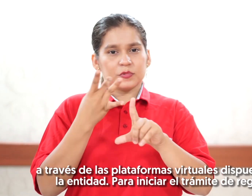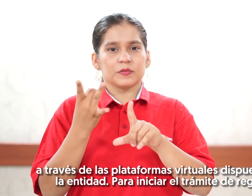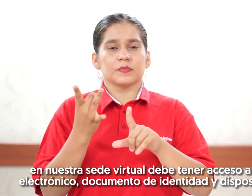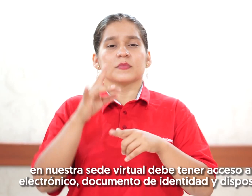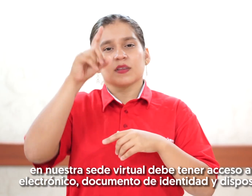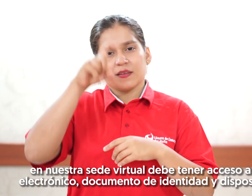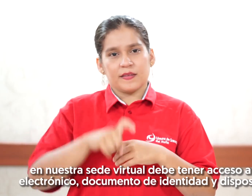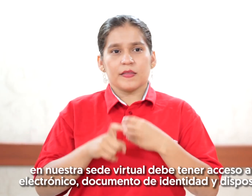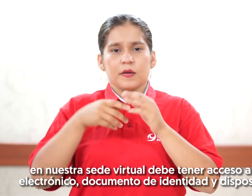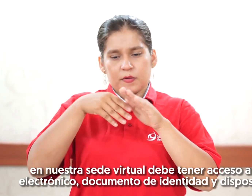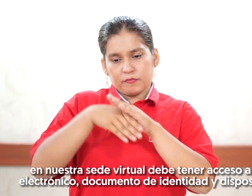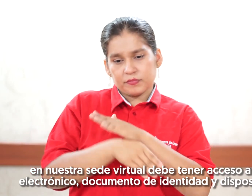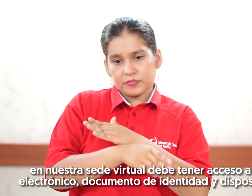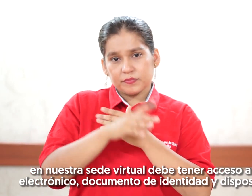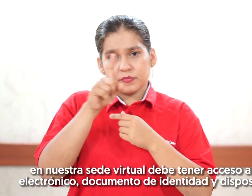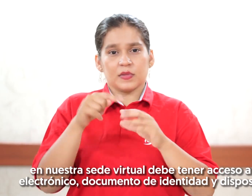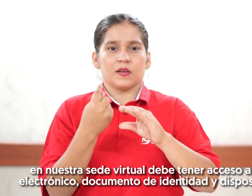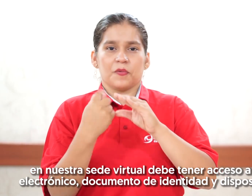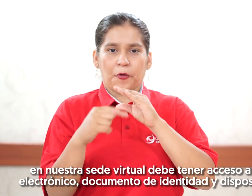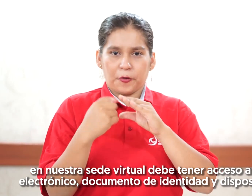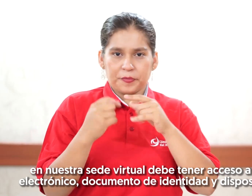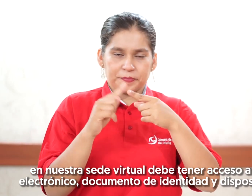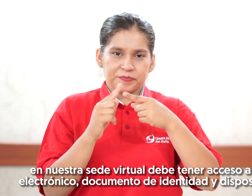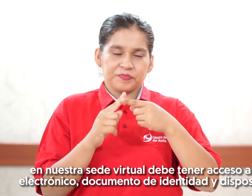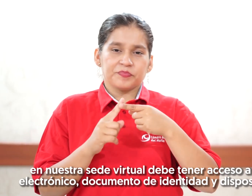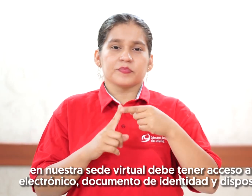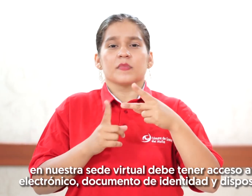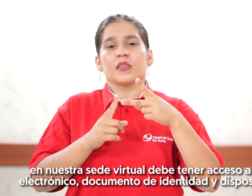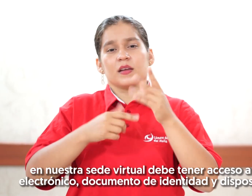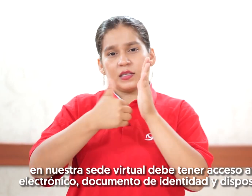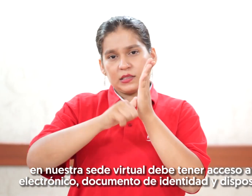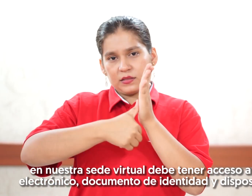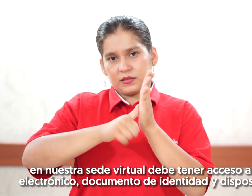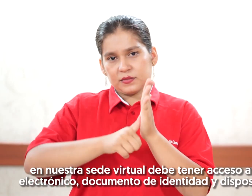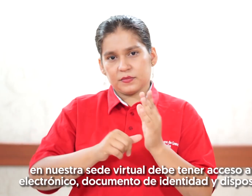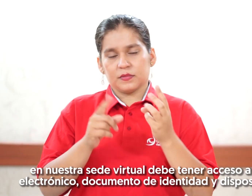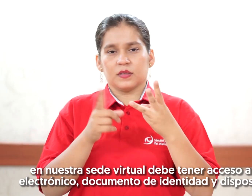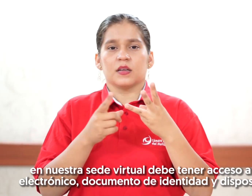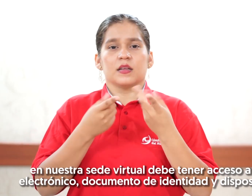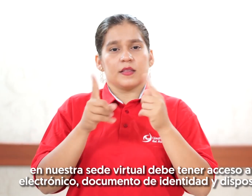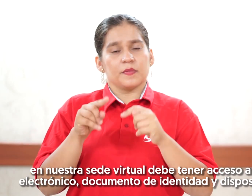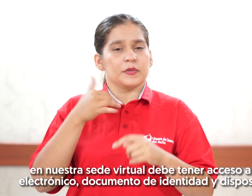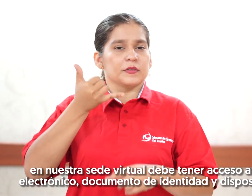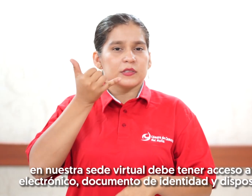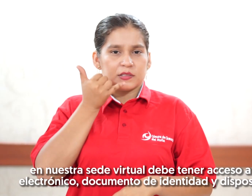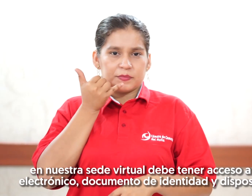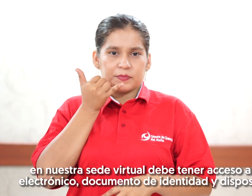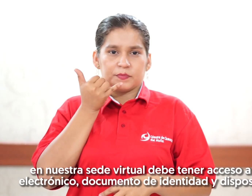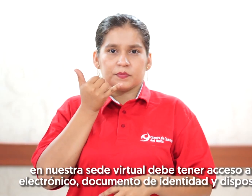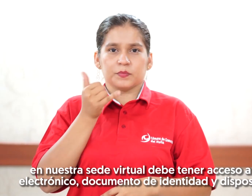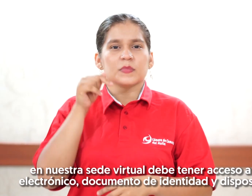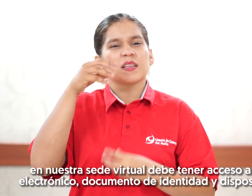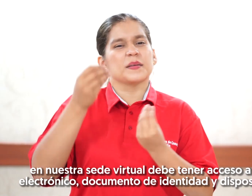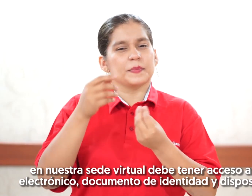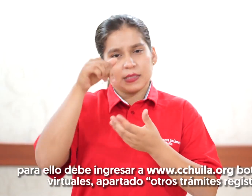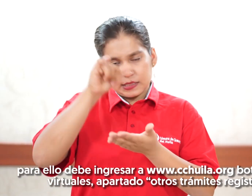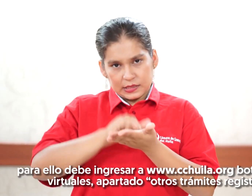registro en nuestra sede virtual, debe tener acceso a su correo electrónico, documento de identidad y dispositivo